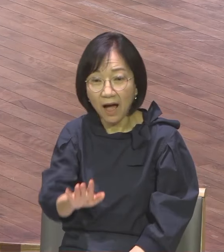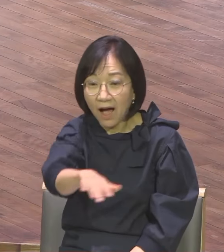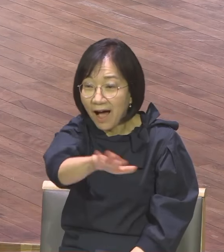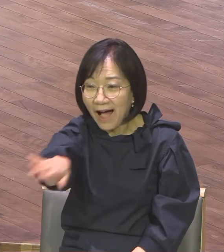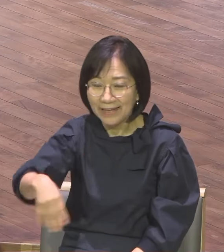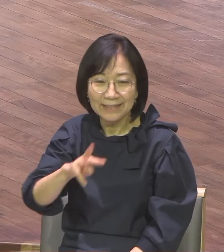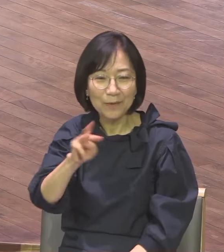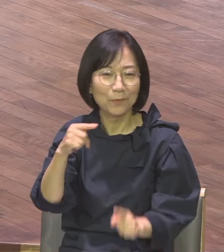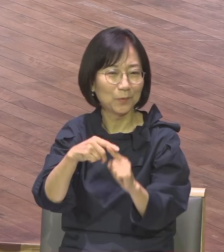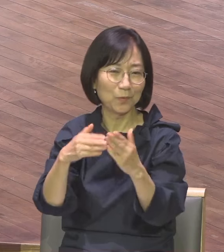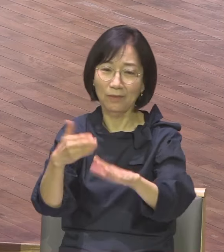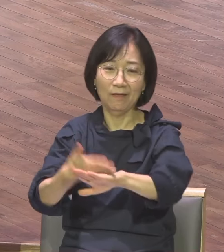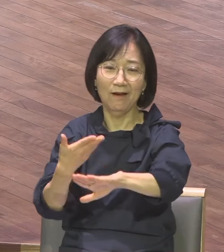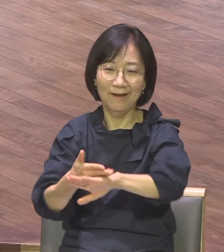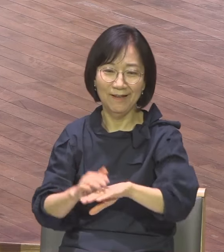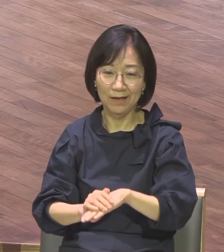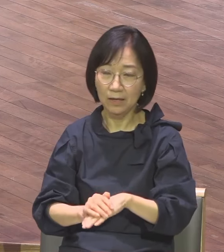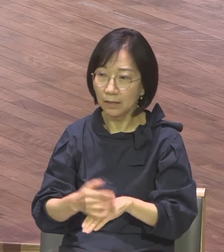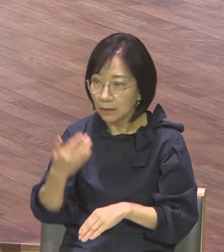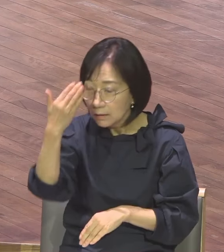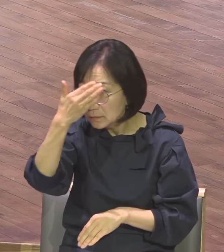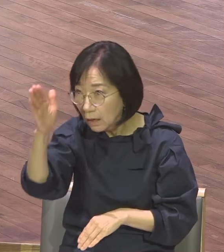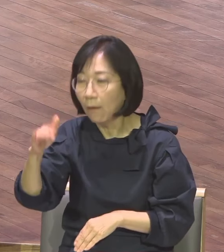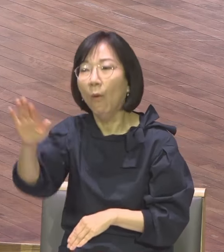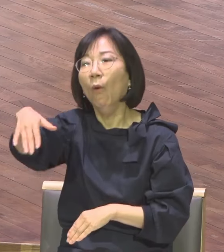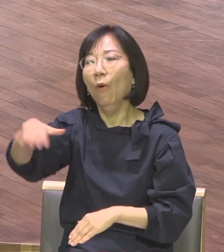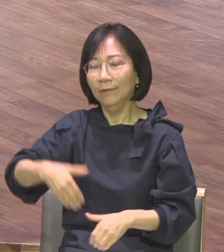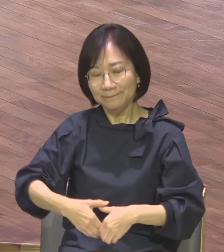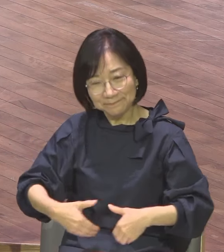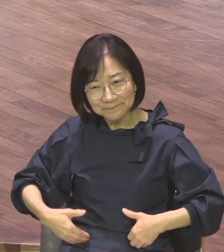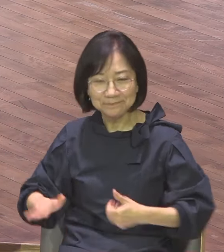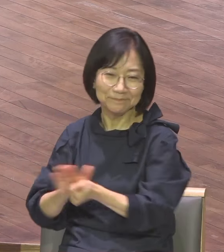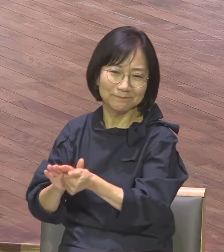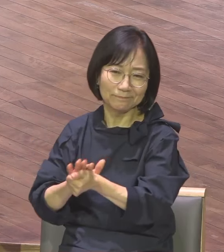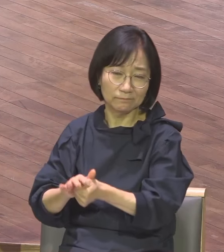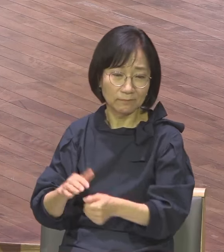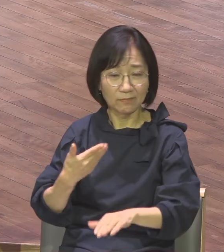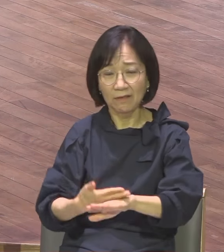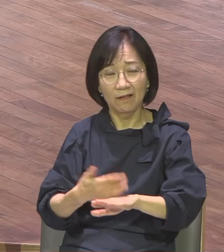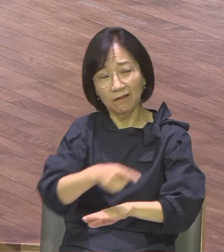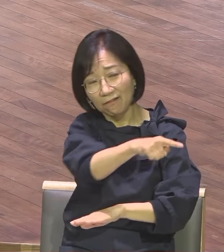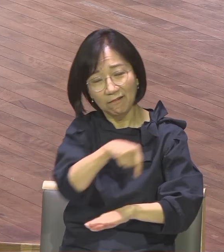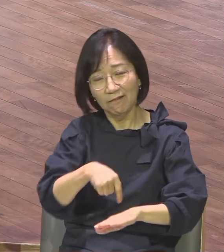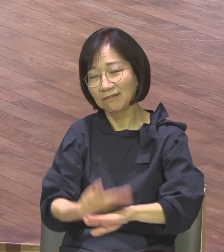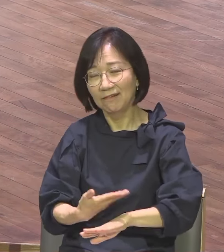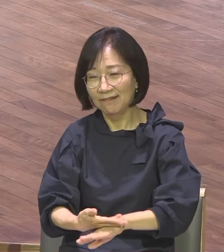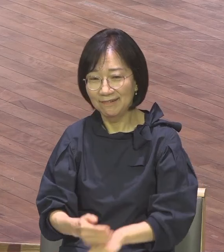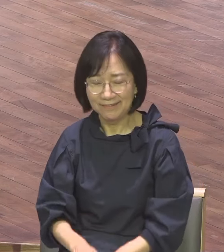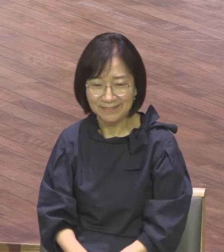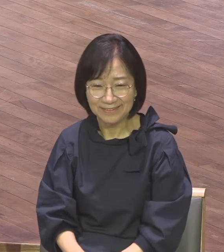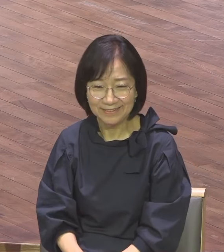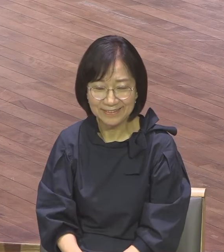교회는 그런 게 전혀 없잖아요. 맞습니까? 그런 게 없어요.